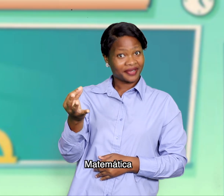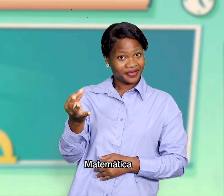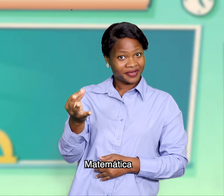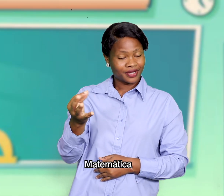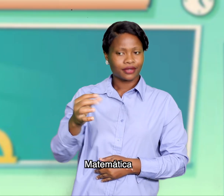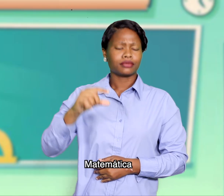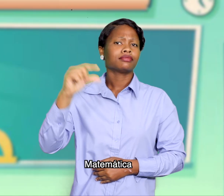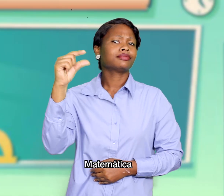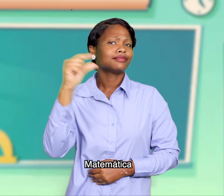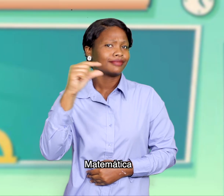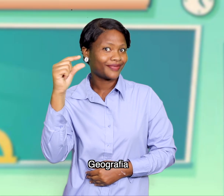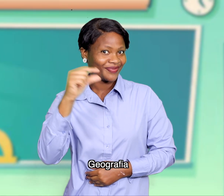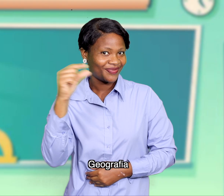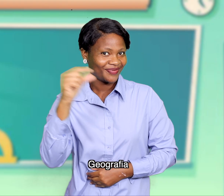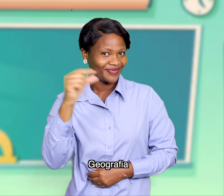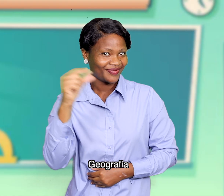matemática,